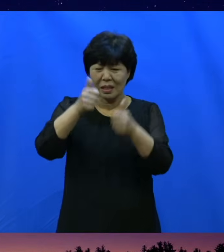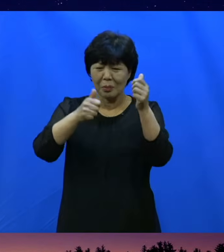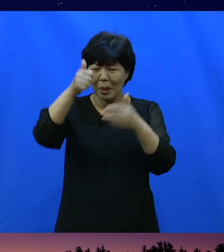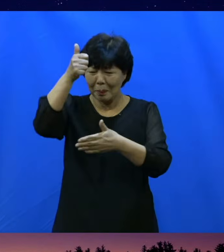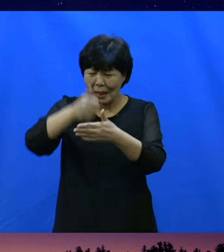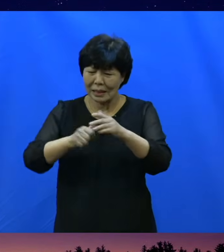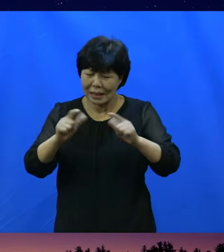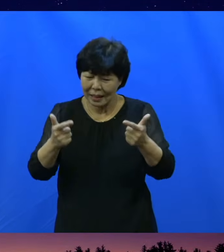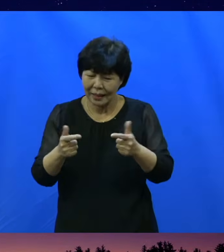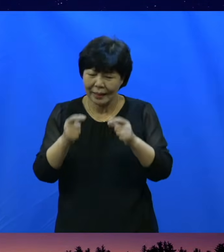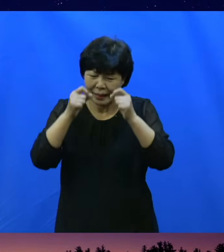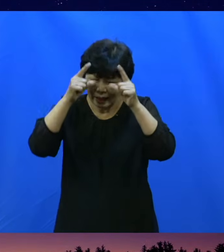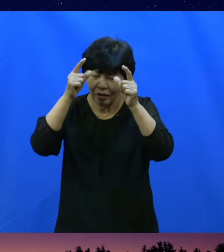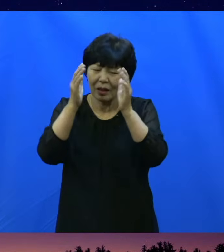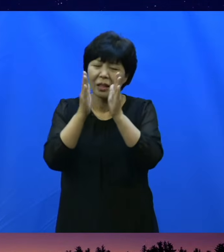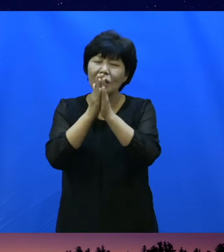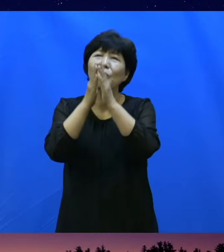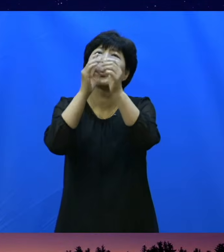기도하라.